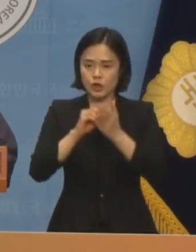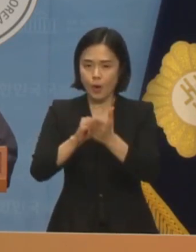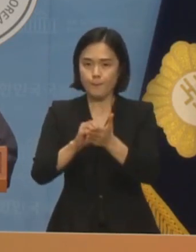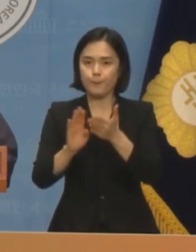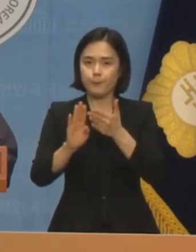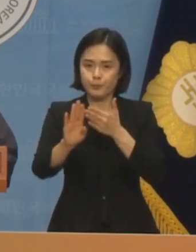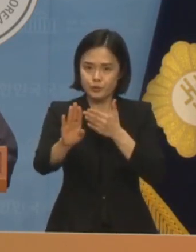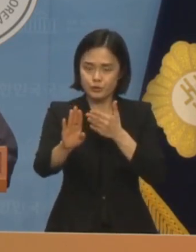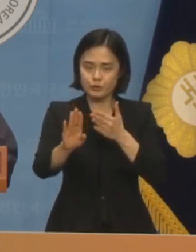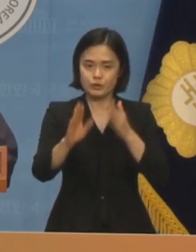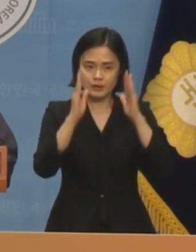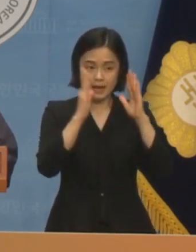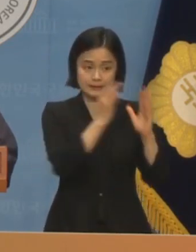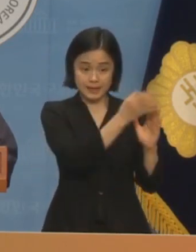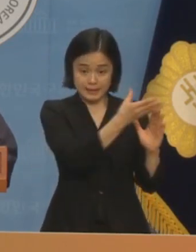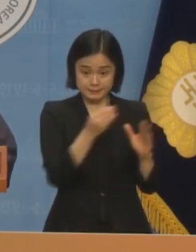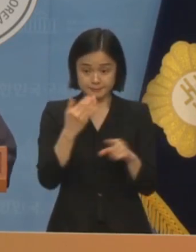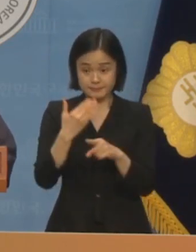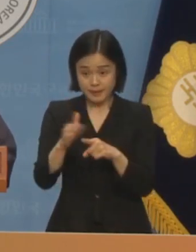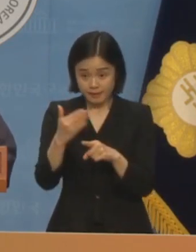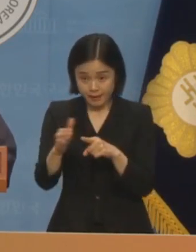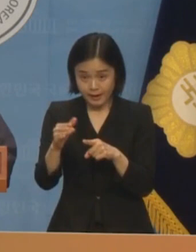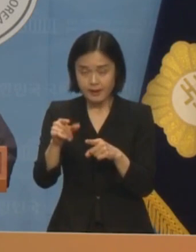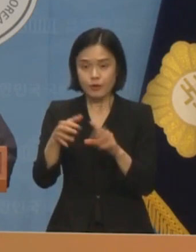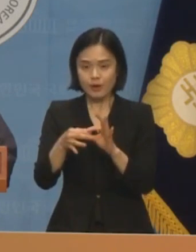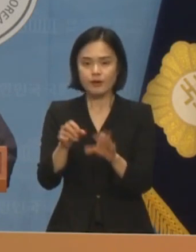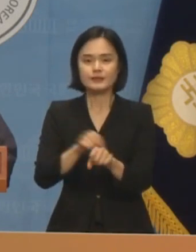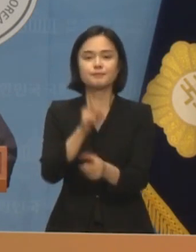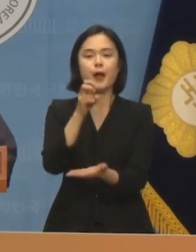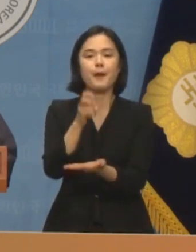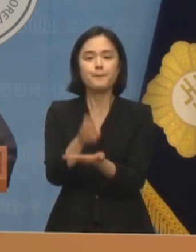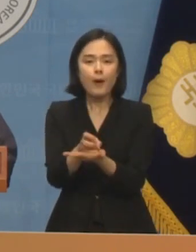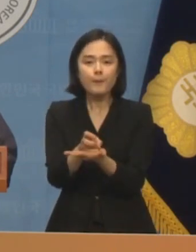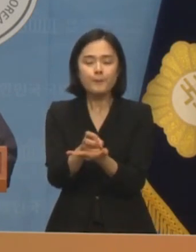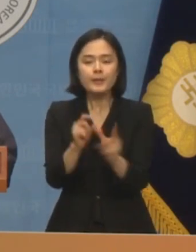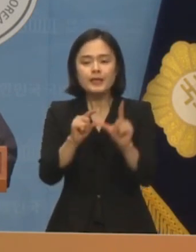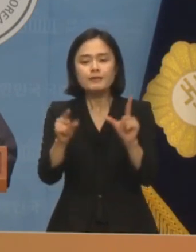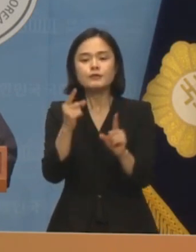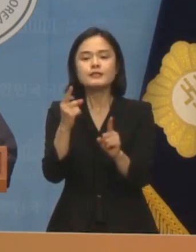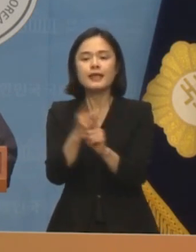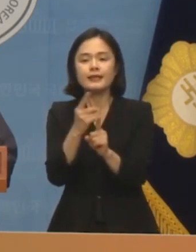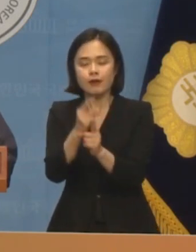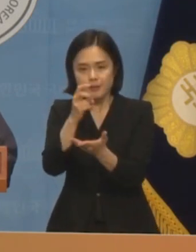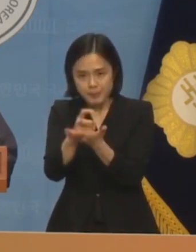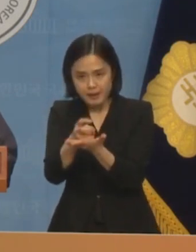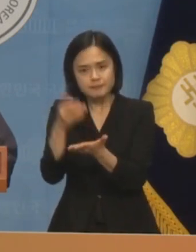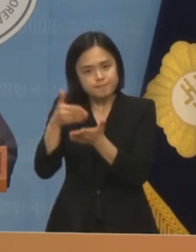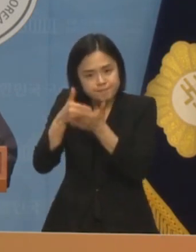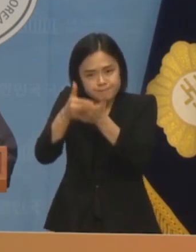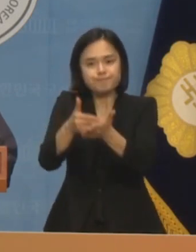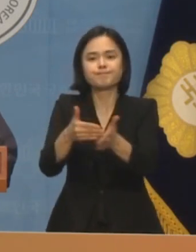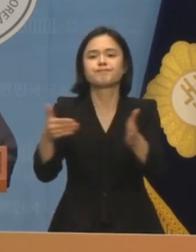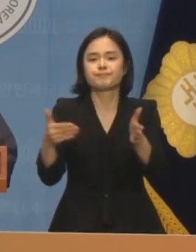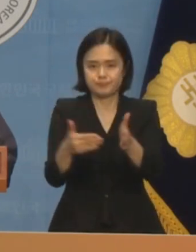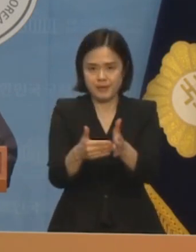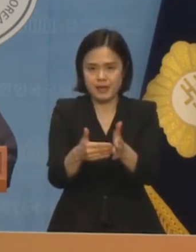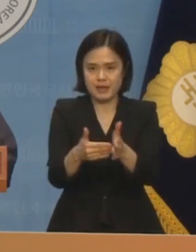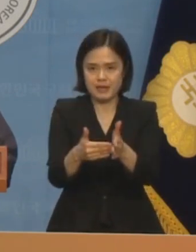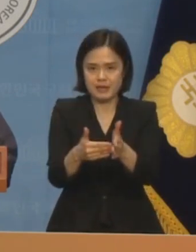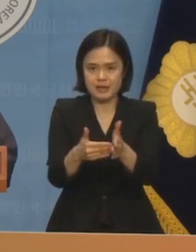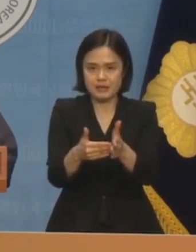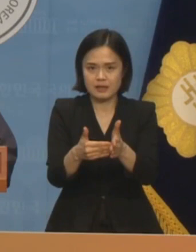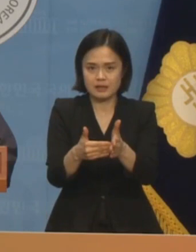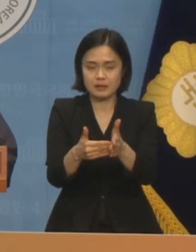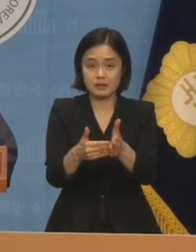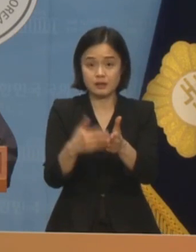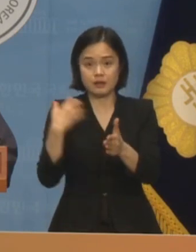일부 개정 법률안이 발의되었습니다. 대학을 졸업한 순간부터 대출 이자라는 무거운 짐을 떠안을 필요 없이